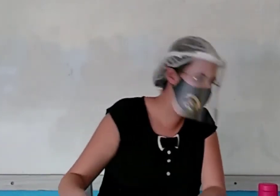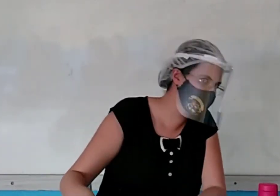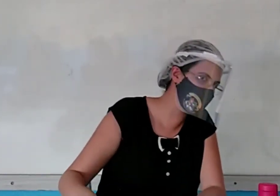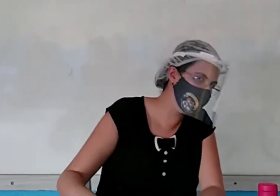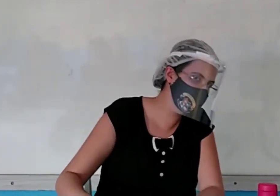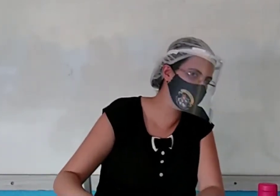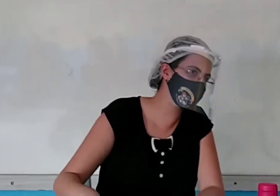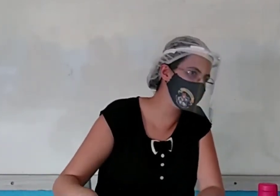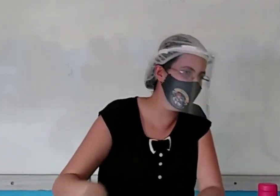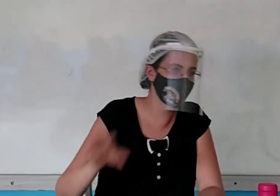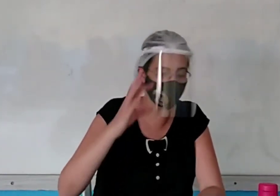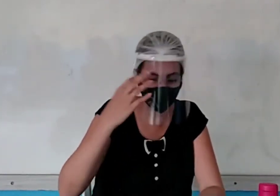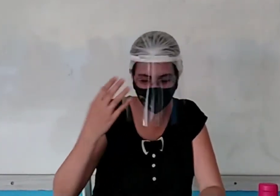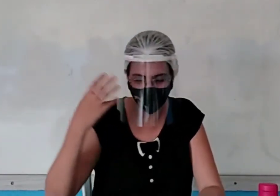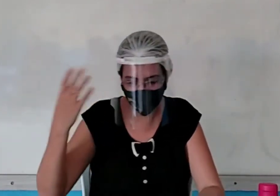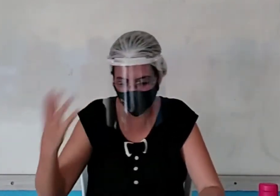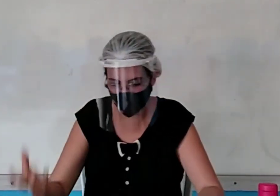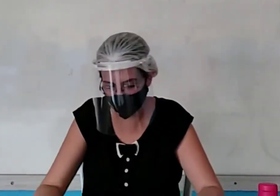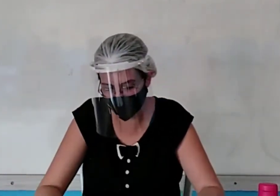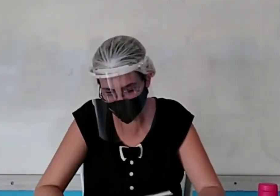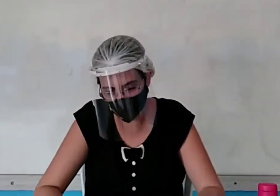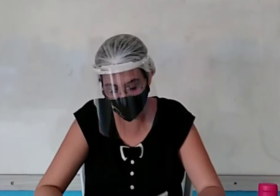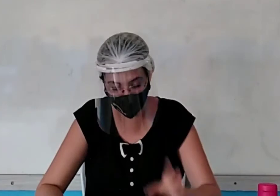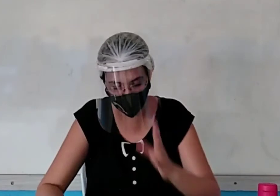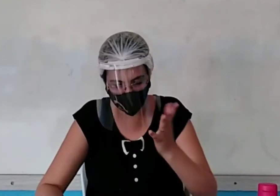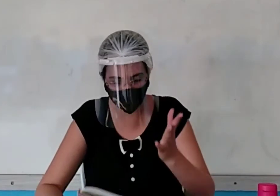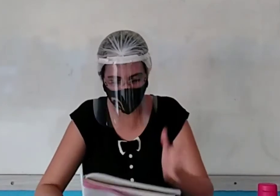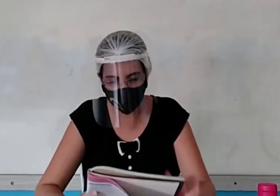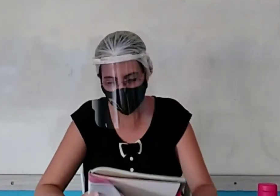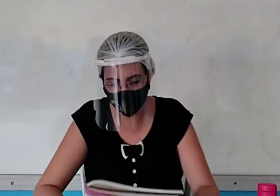Estou lotando a cabeça para fora, entendeu? E sentindo o vento. É justamente para isso.